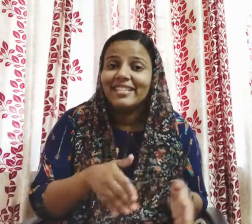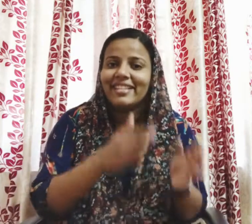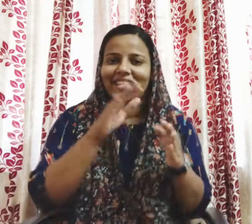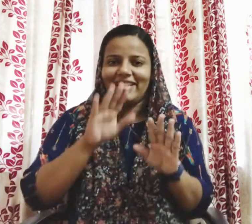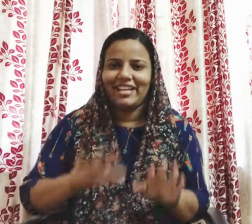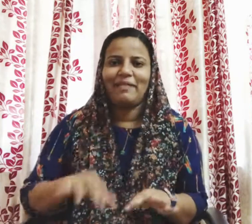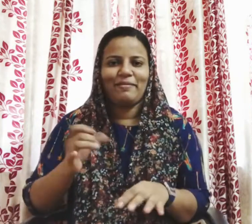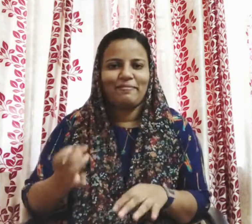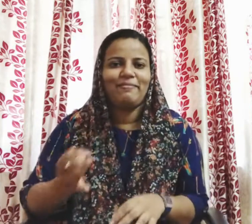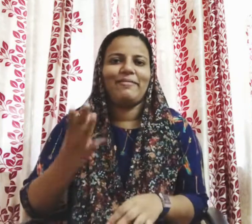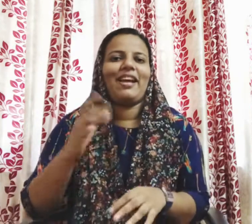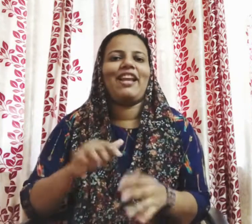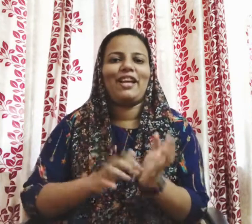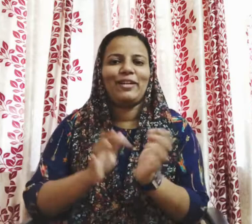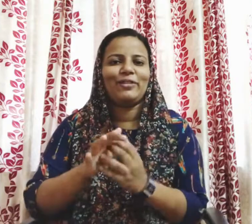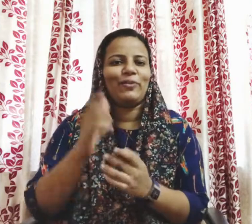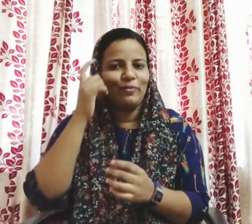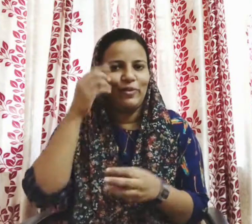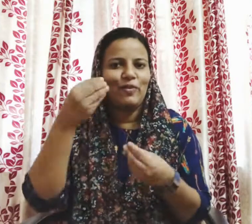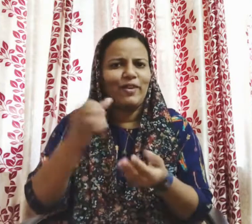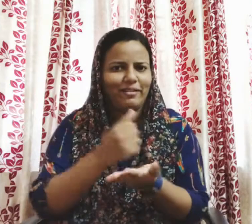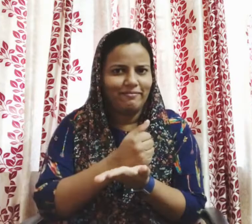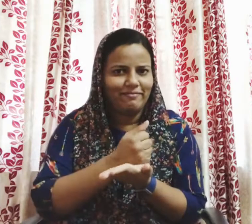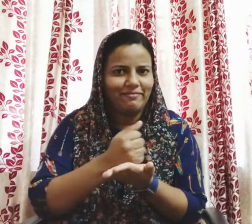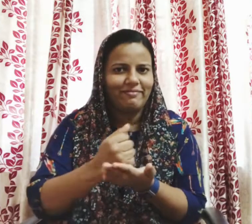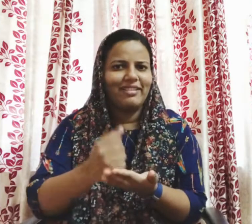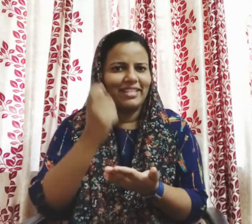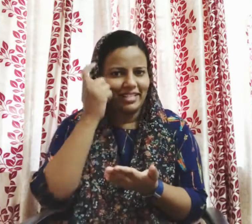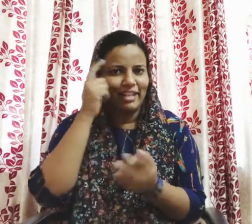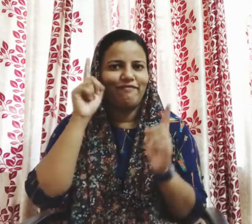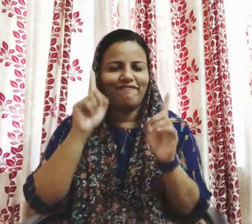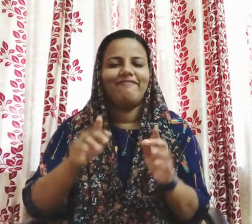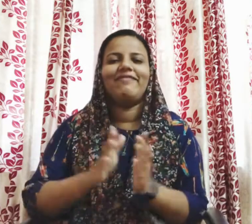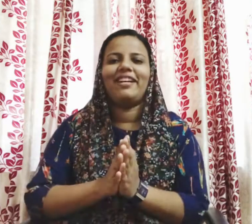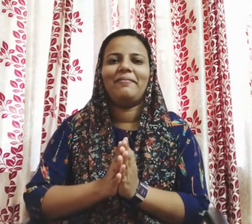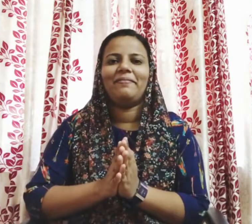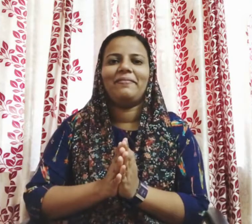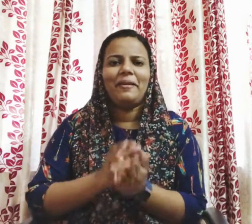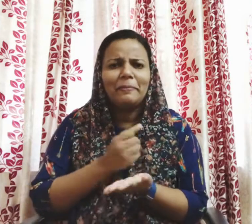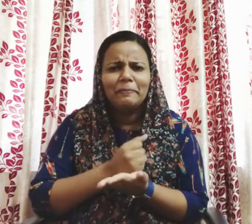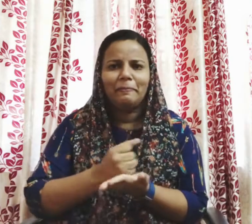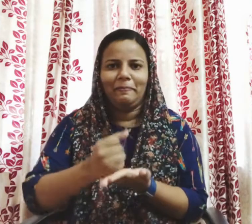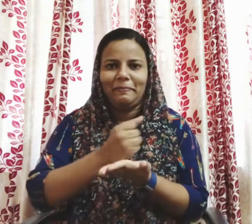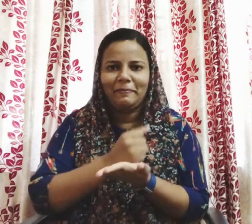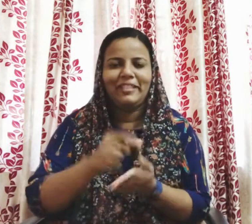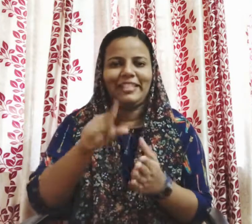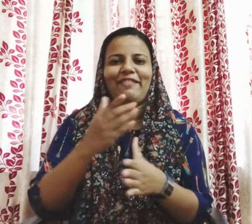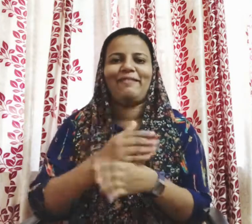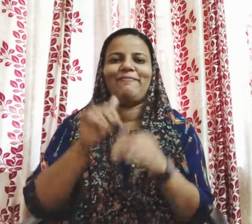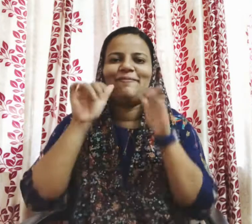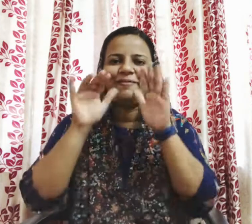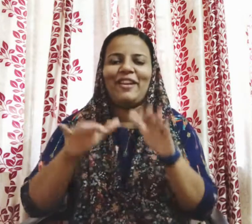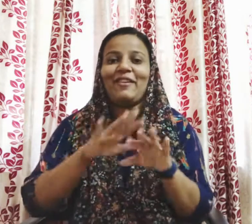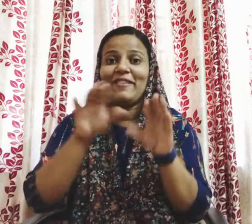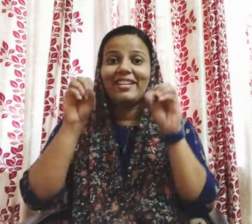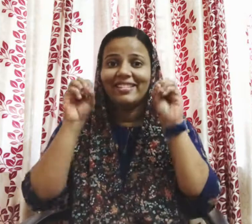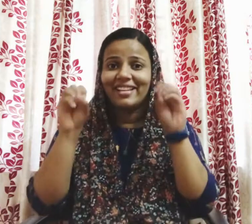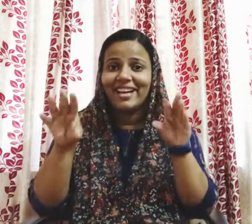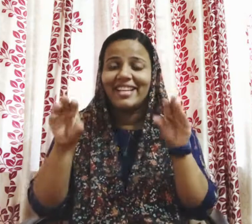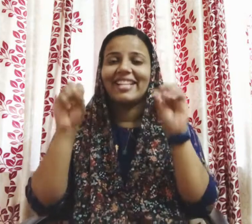എടുക്കുവാൻ കർത്താവിൻ്റെ ആത്മാവി പ്രഭാതത്തിൽ നമ്മളെ ഓർപ്പിക്കുന്നു. ഇതൊരു പ്രാക്ടിക്കൽ ഉപദേശമായിട്ട് നിങ്ങൾ എടുക്കുക, നിങ്ങളുടെ ജീവിതത്തിൽ പ്രാക്ടീസ് ചെയ്യുക. കർത്താവ് നിങ്ങളെ അനുഗ്രഹിക്കട്ടെ.